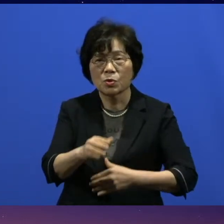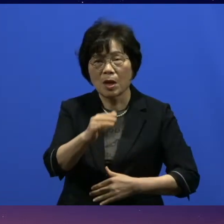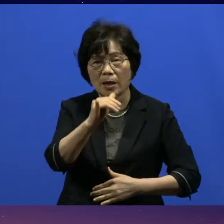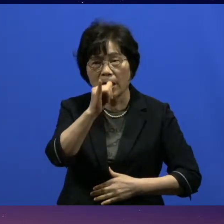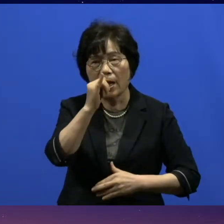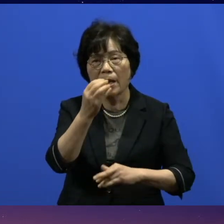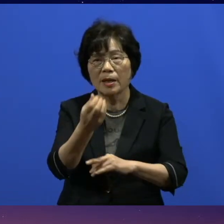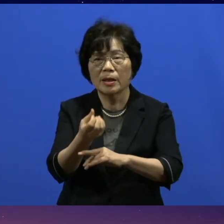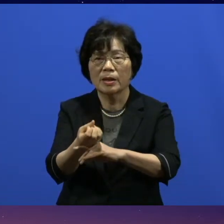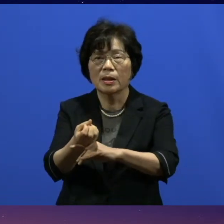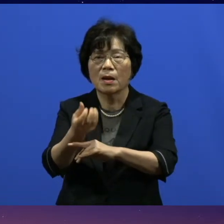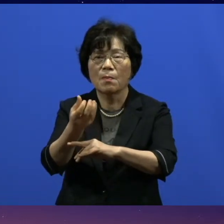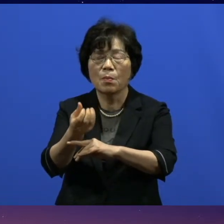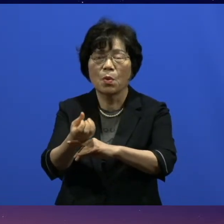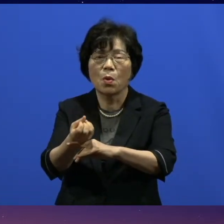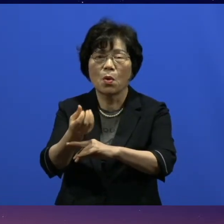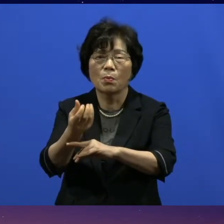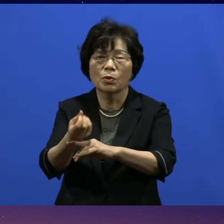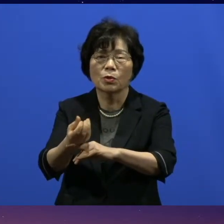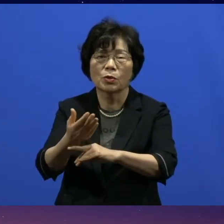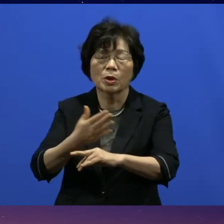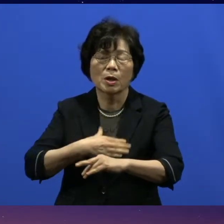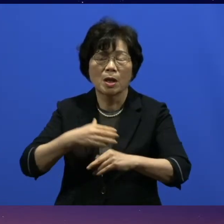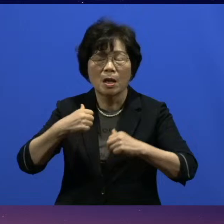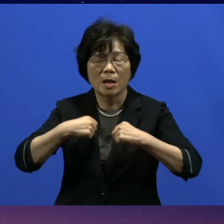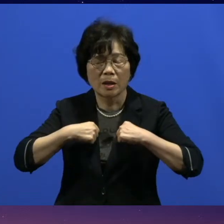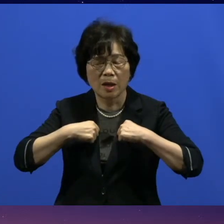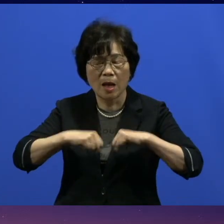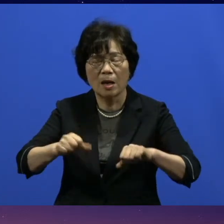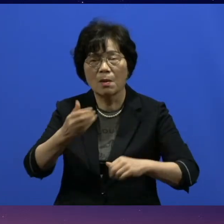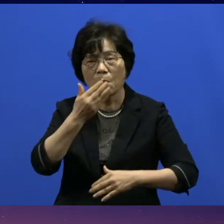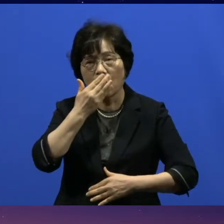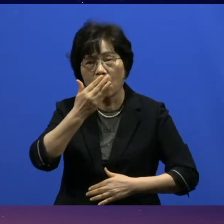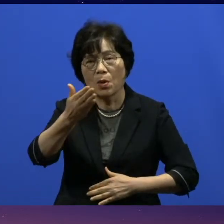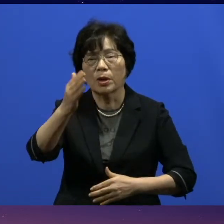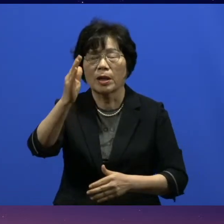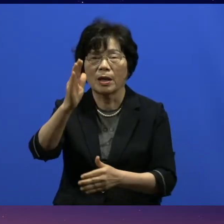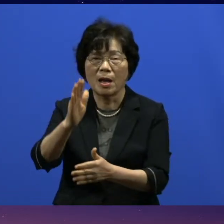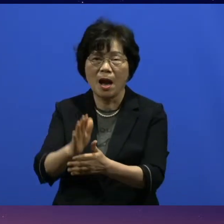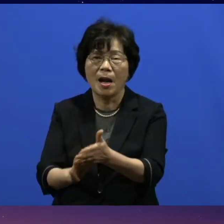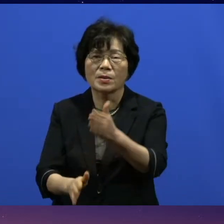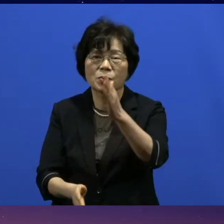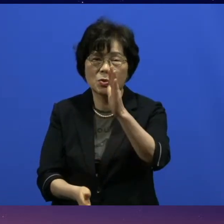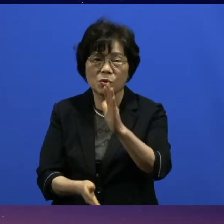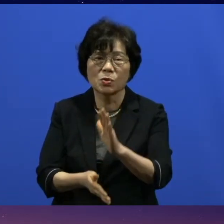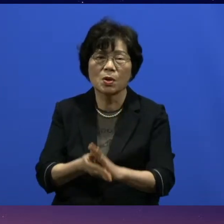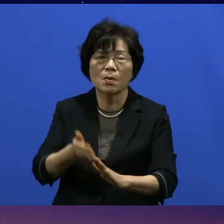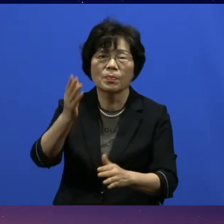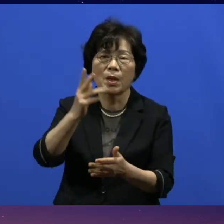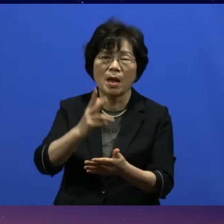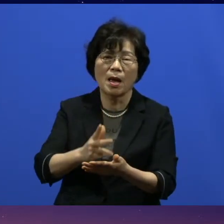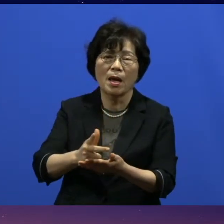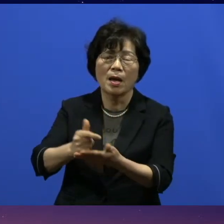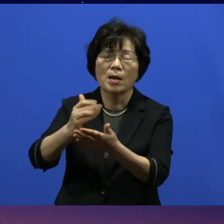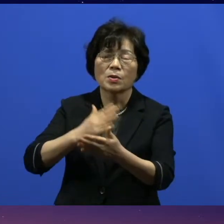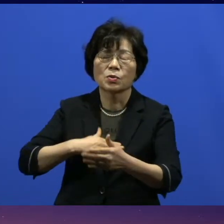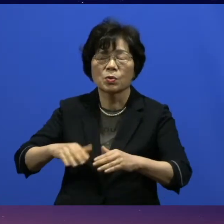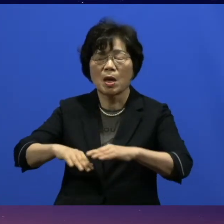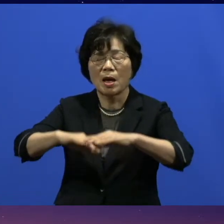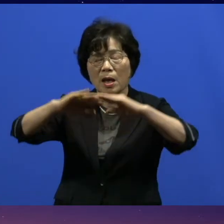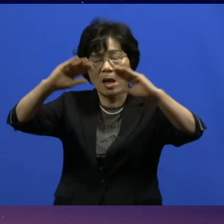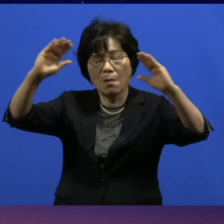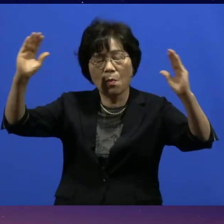주 안에 있는 복을 나는 포기할 수 없네.